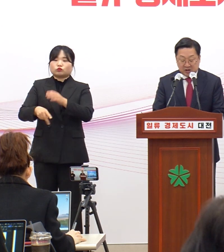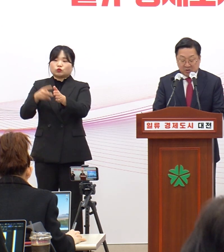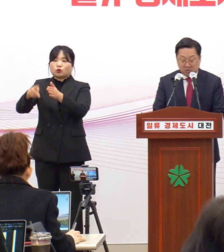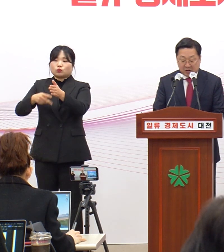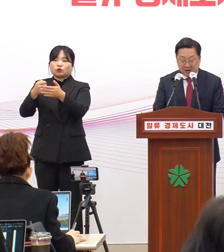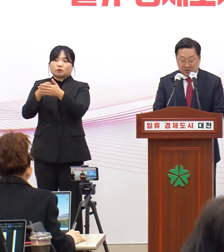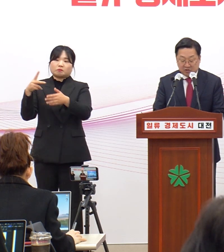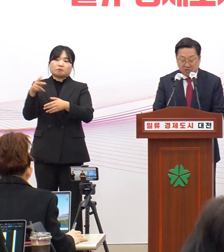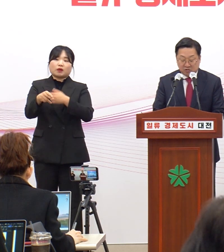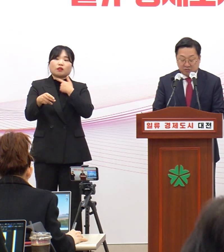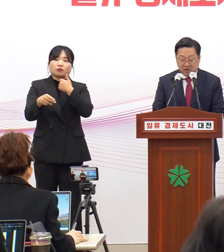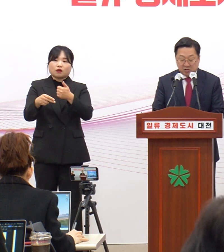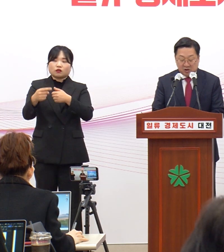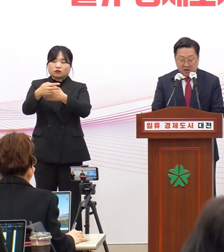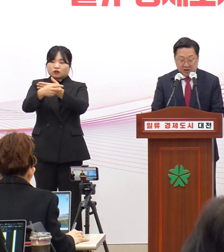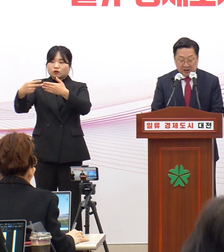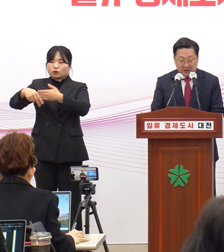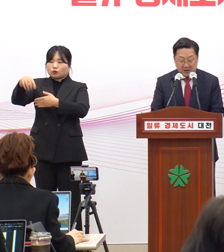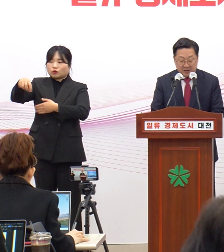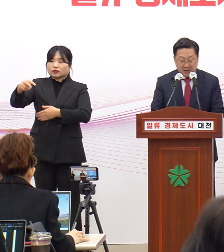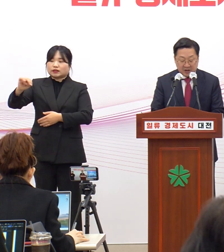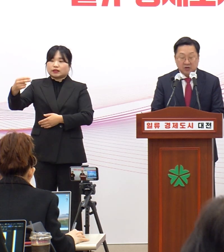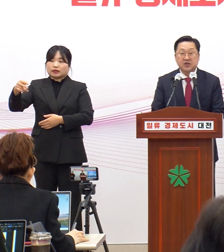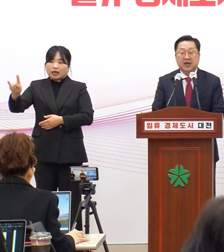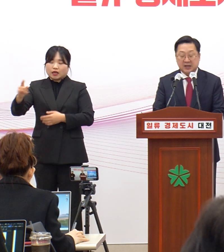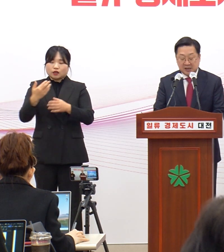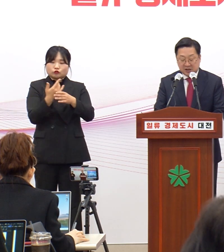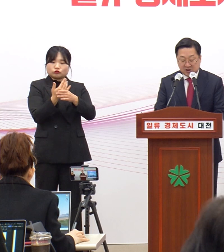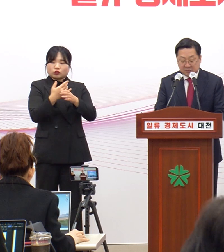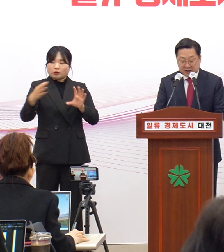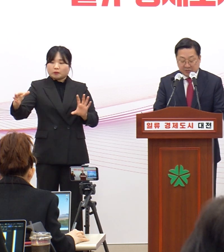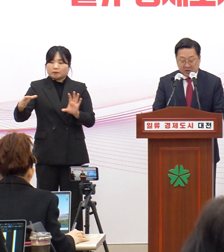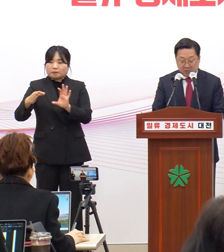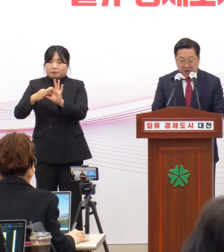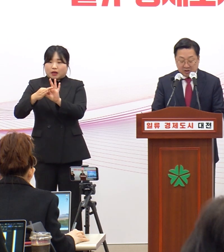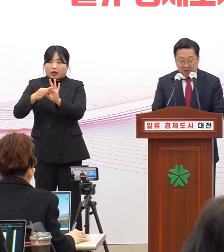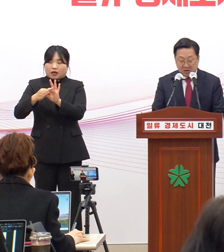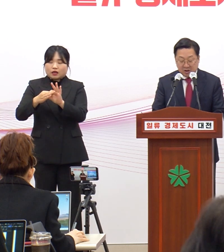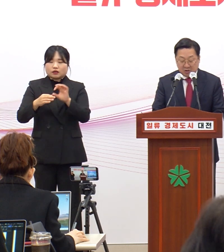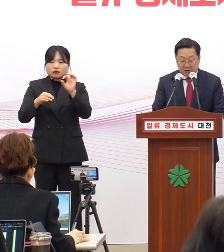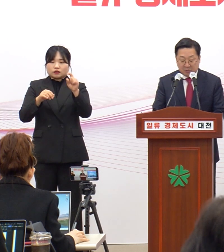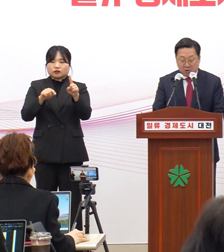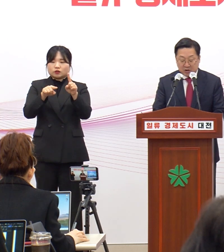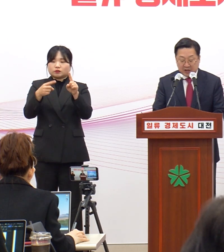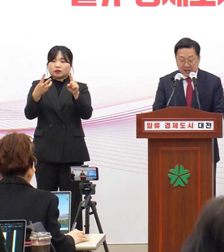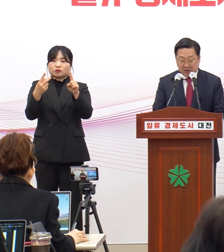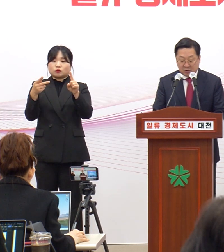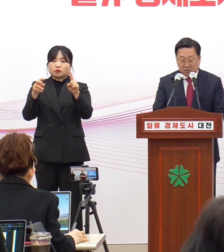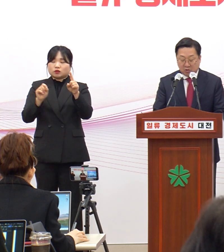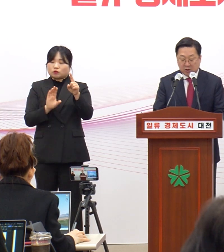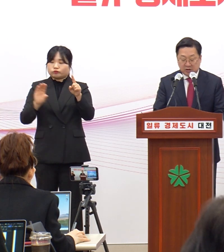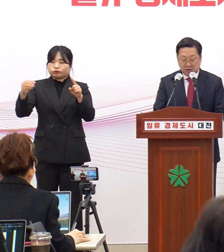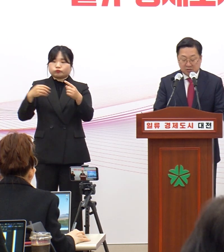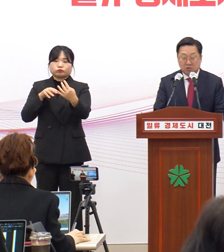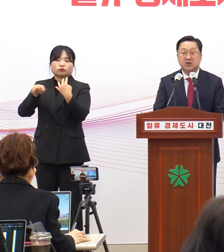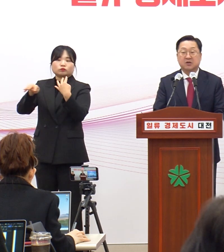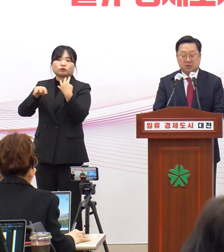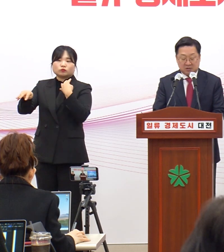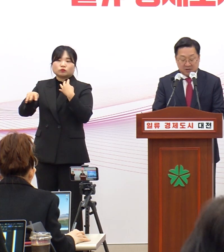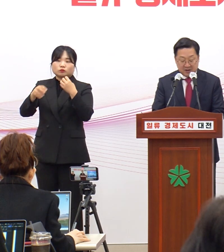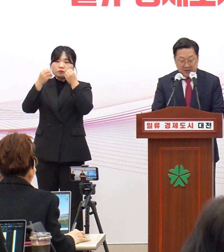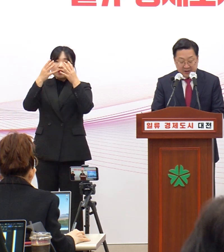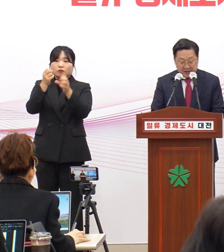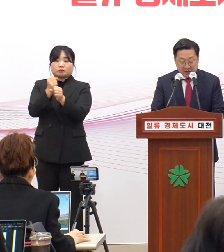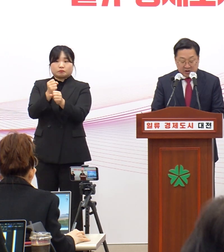대덕구 신대동과 유성구 문희동을 연결하는 연장 1.3km 왕복 4차로 도로 개설